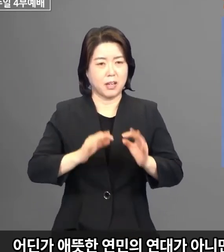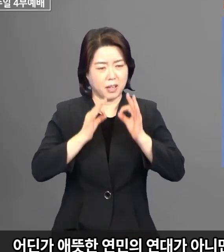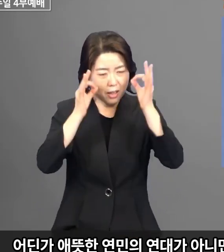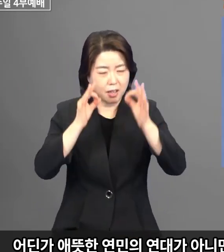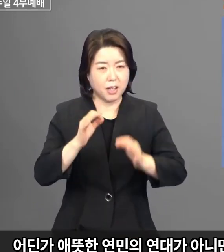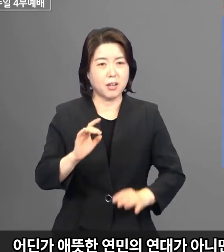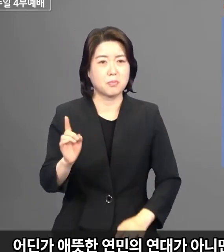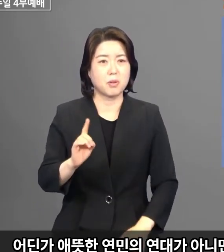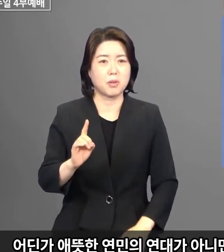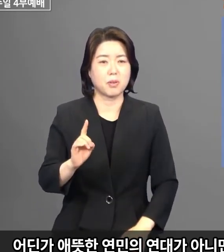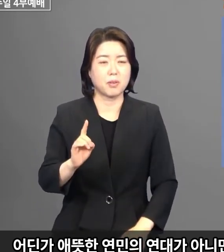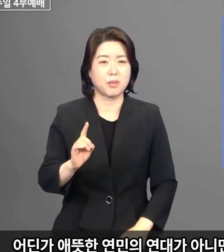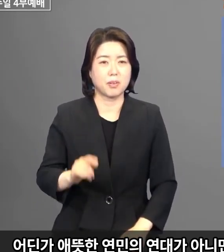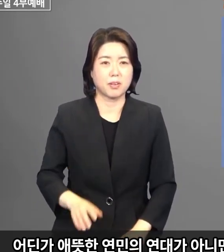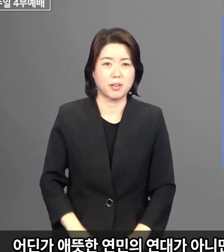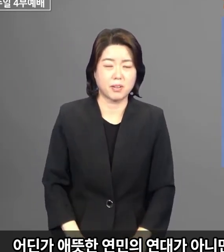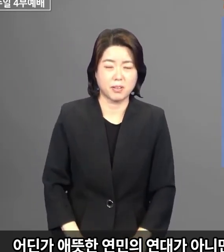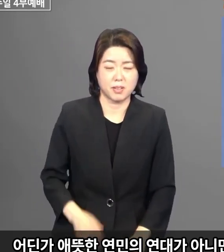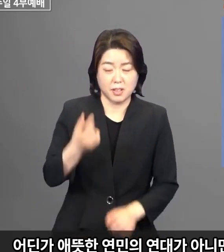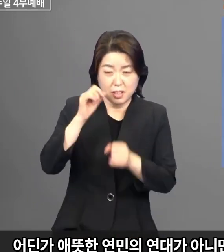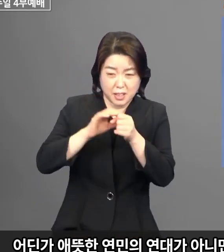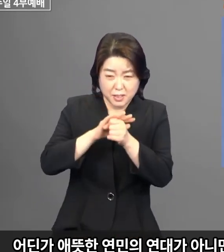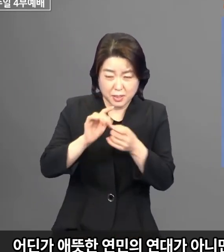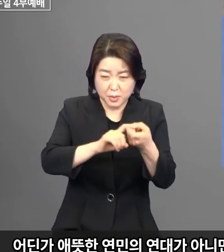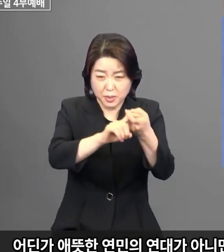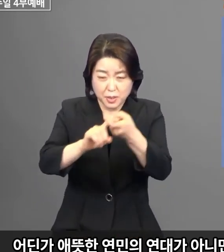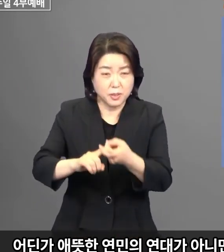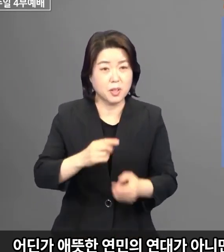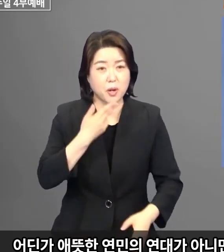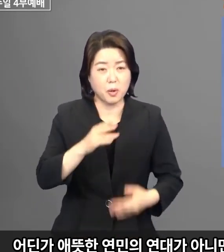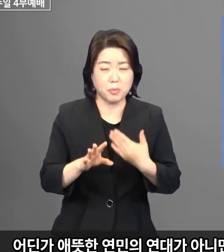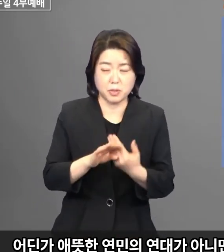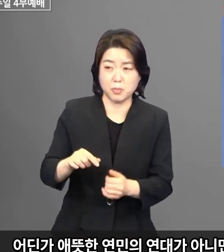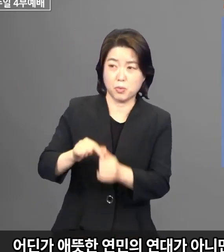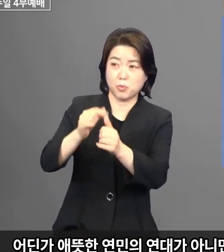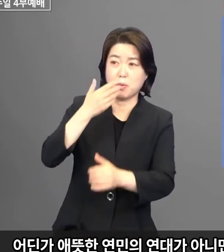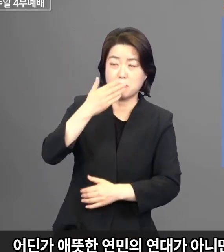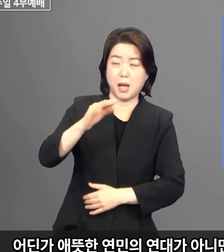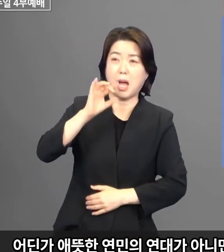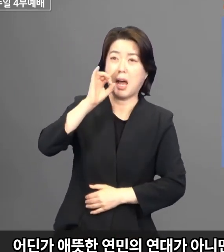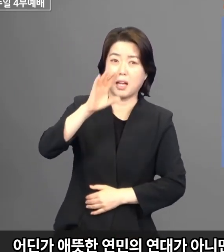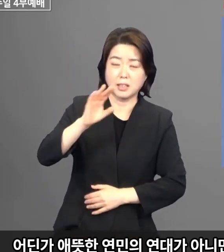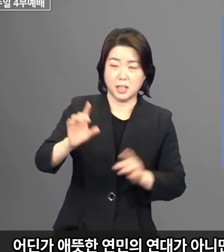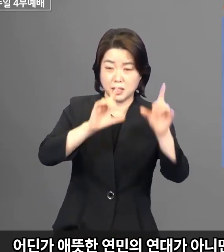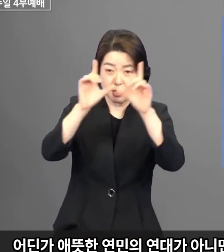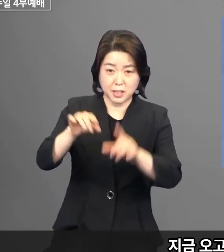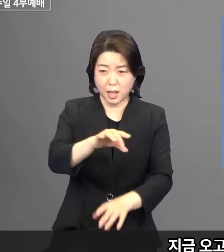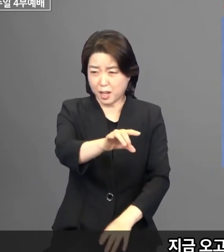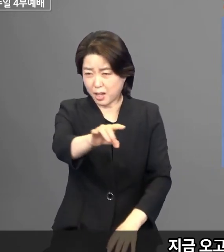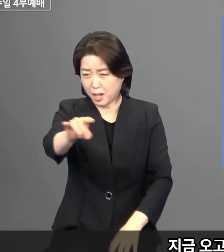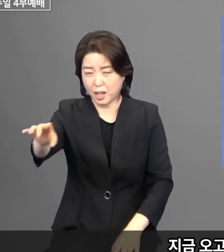어딘가에 뜻한 연민의 연대가 아니면 구원의 가능성이 없는 삶들을 향해